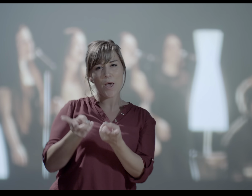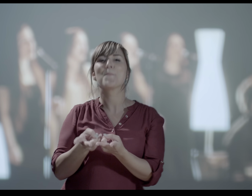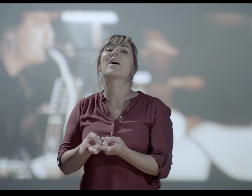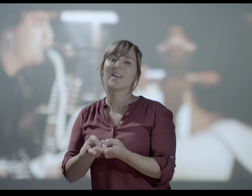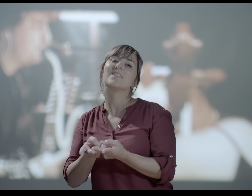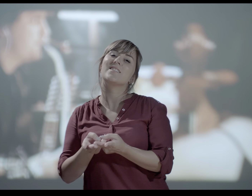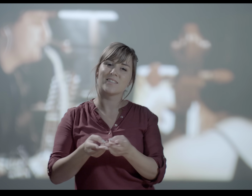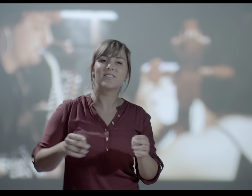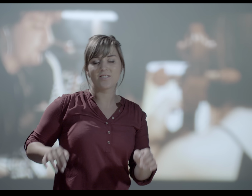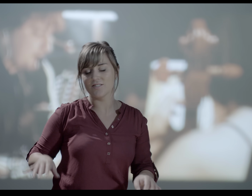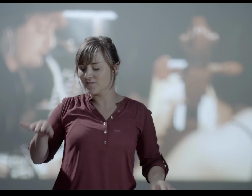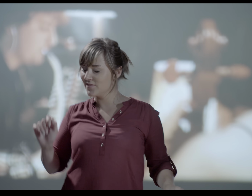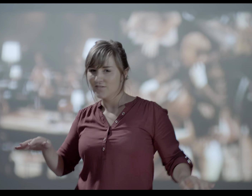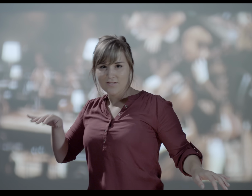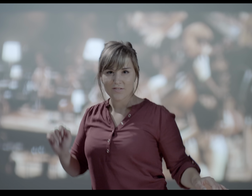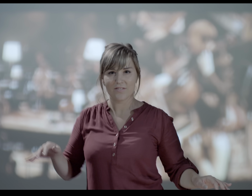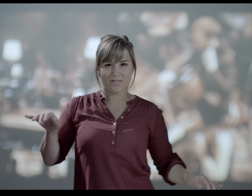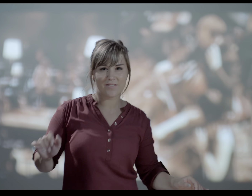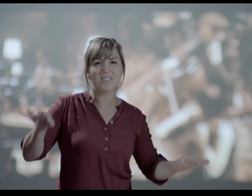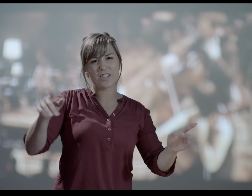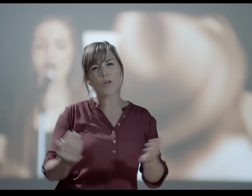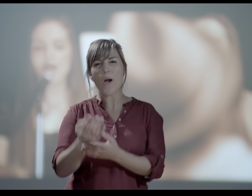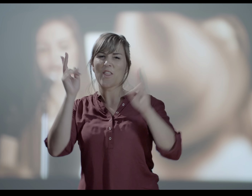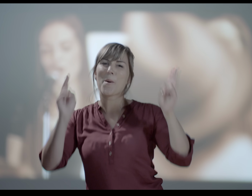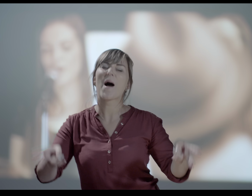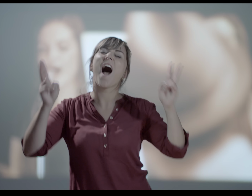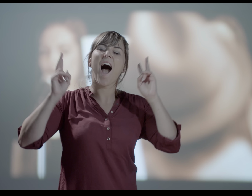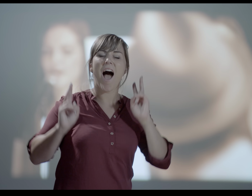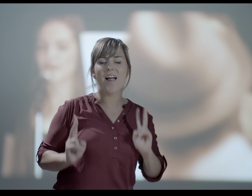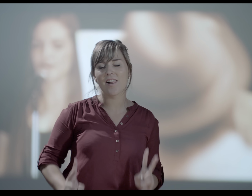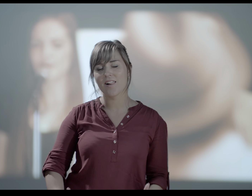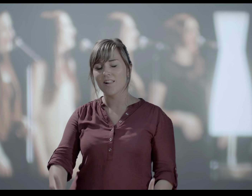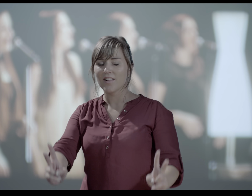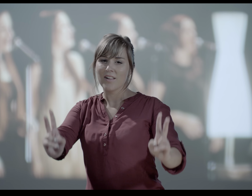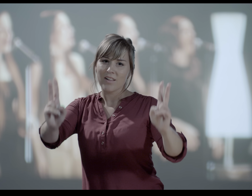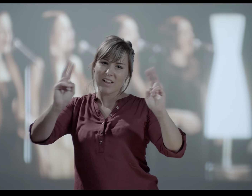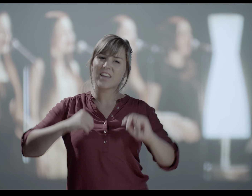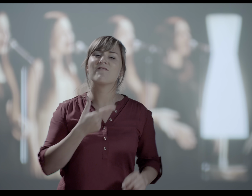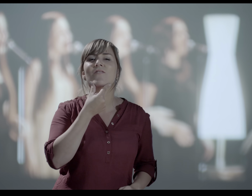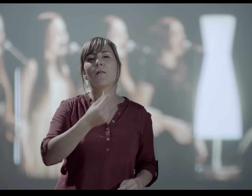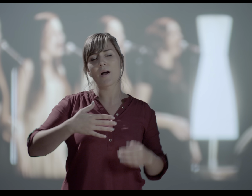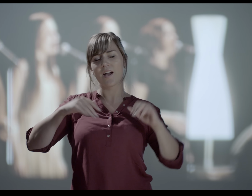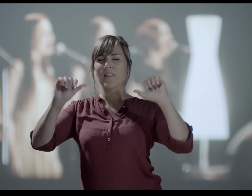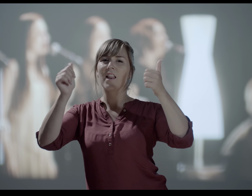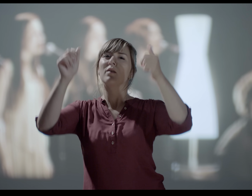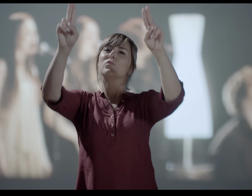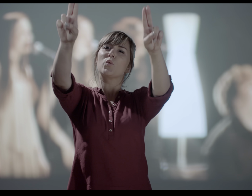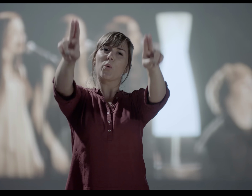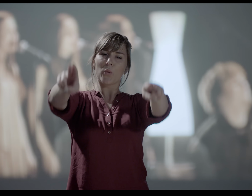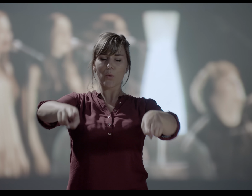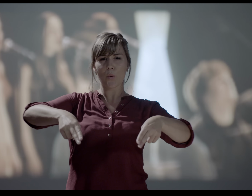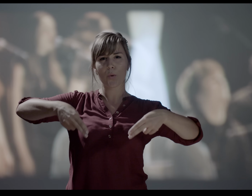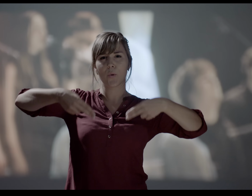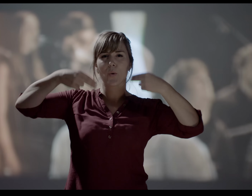Element Das ist das neue Normal Ich will mein Leben